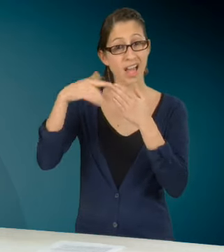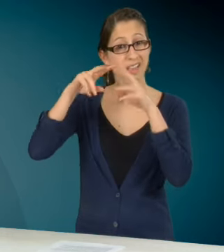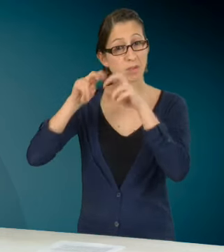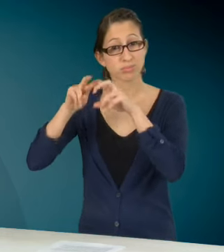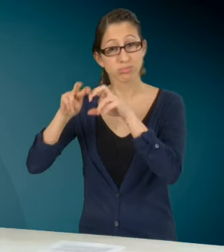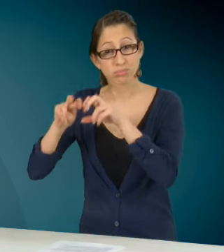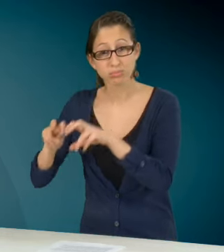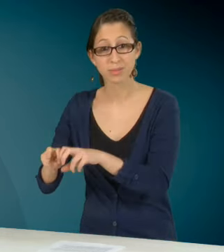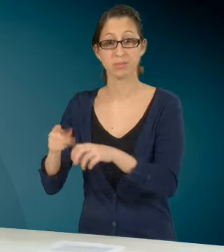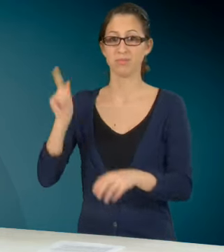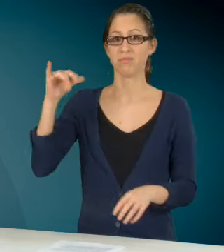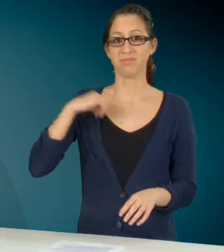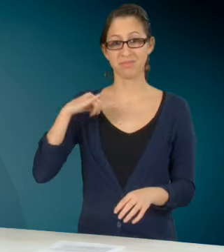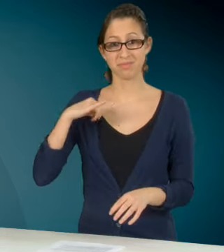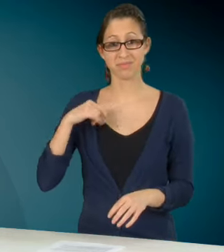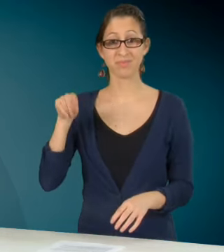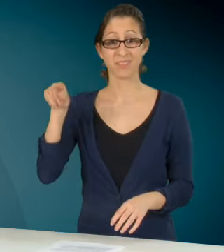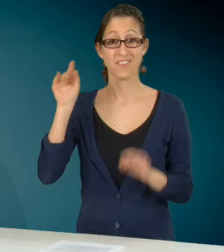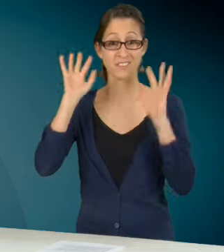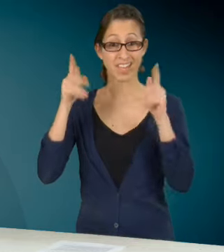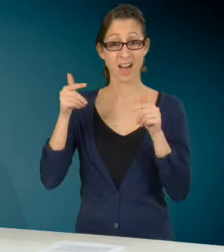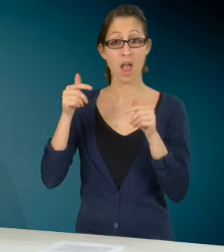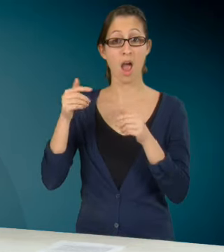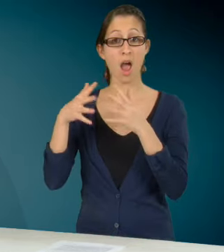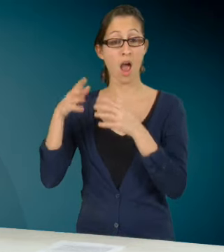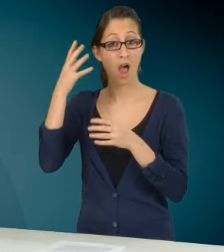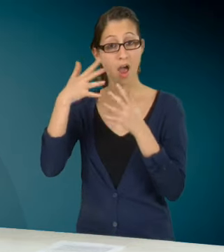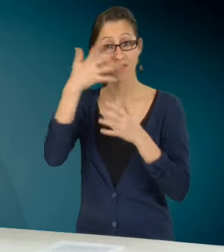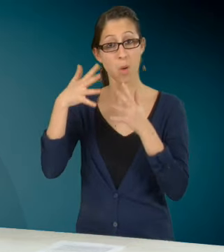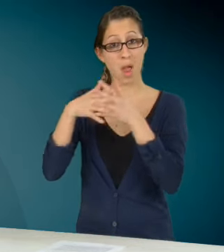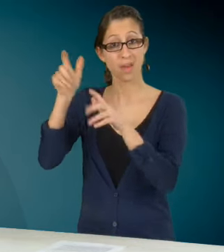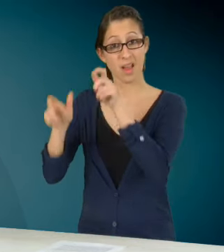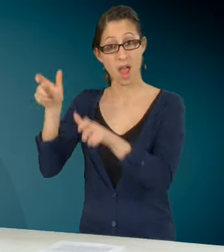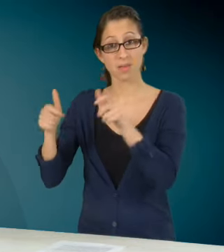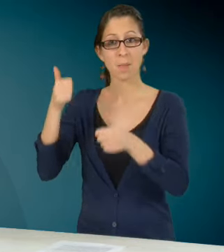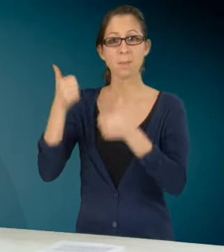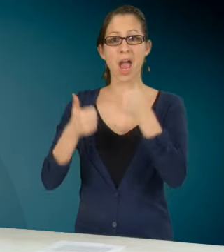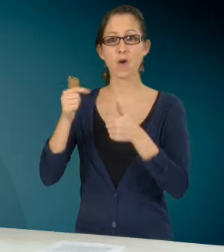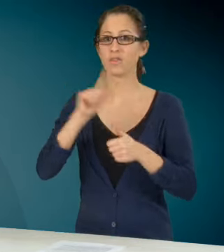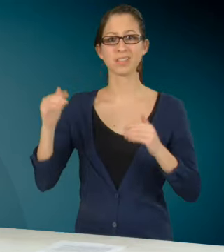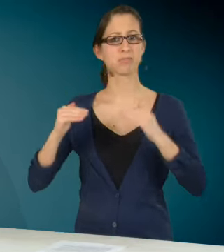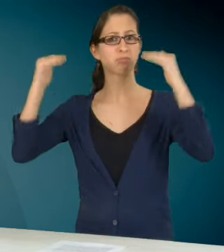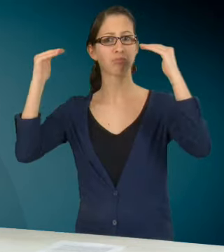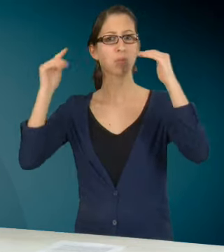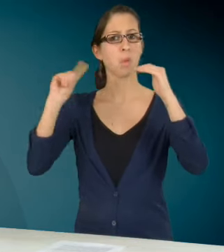beruflich tiefe gestellt sind und berufe wie bauberufe die dem lärm ausgesetzt sind ausüben